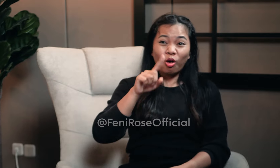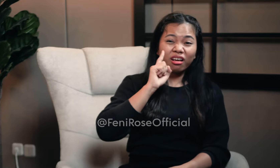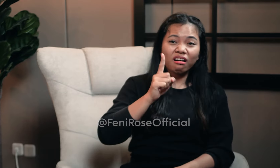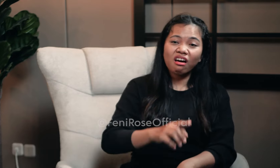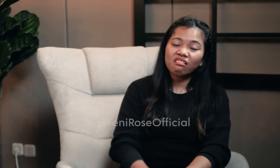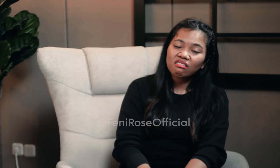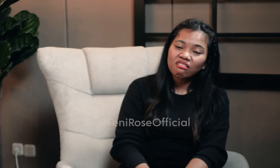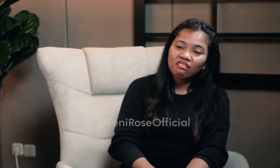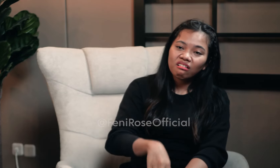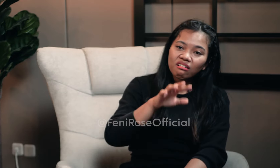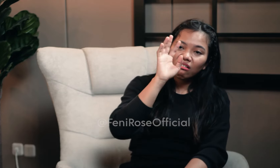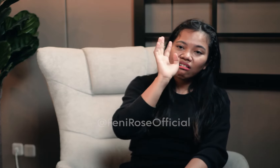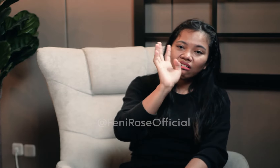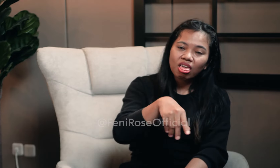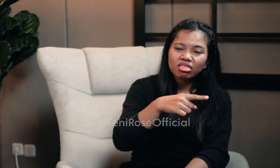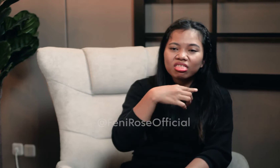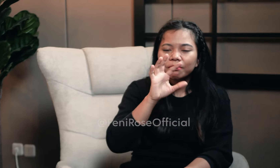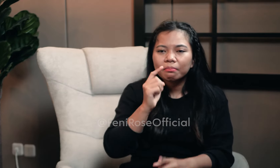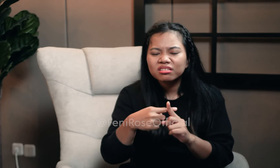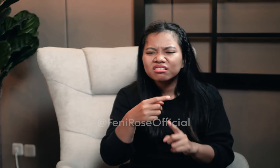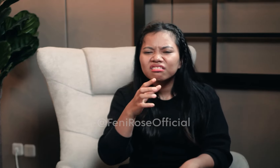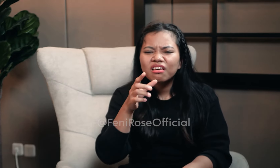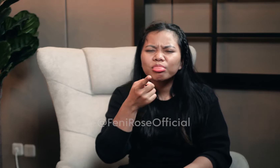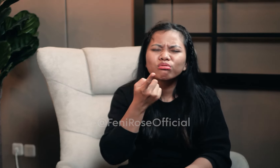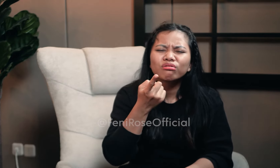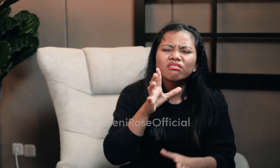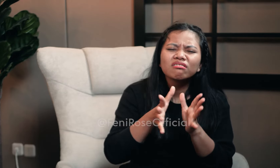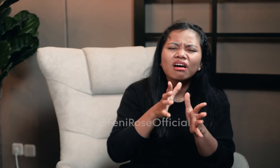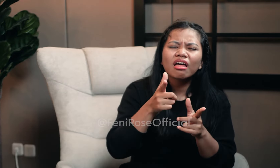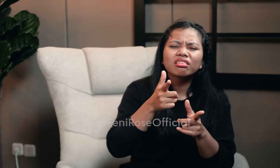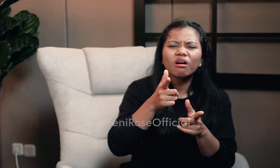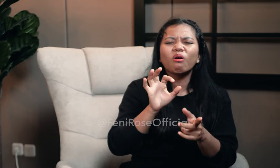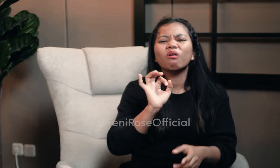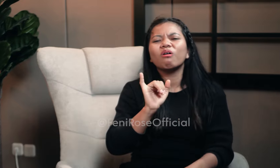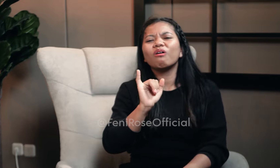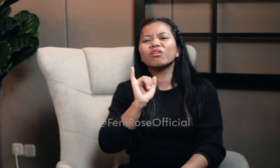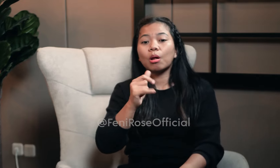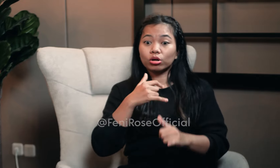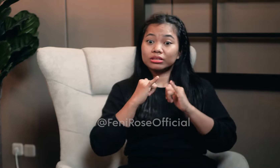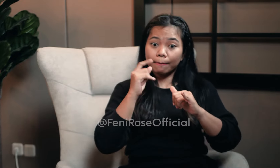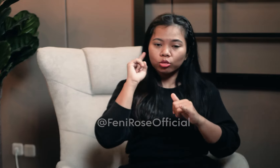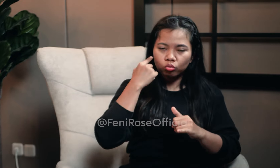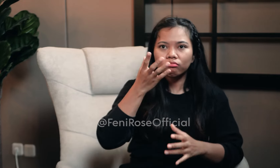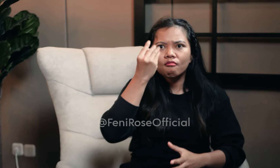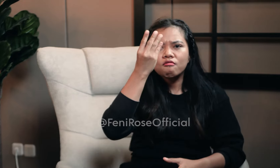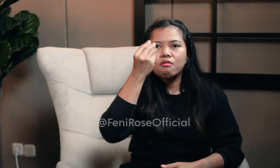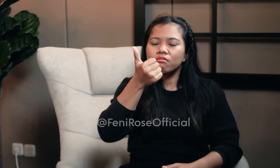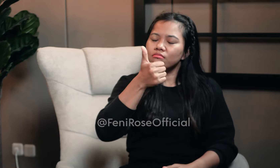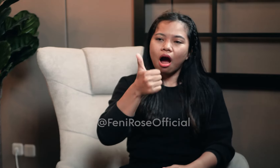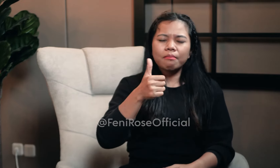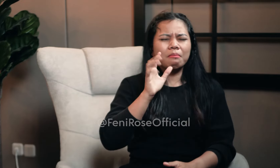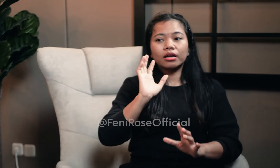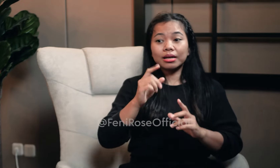teman-teman itu bisa memiliki kemampuan seperti itu plus kadang ee ada beberapa teman dengar yang